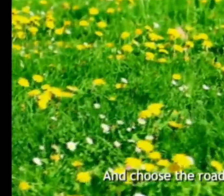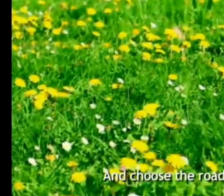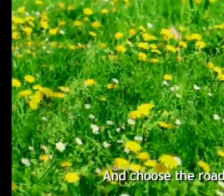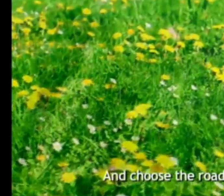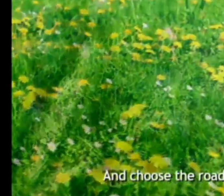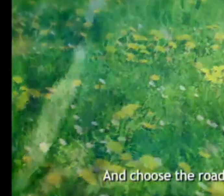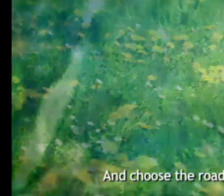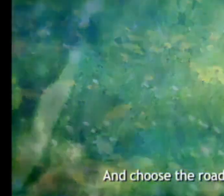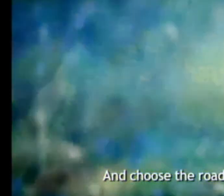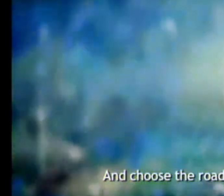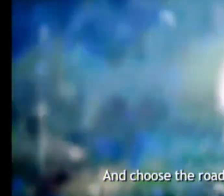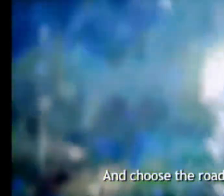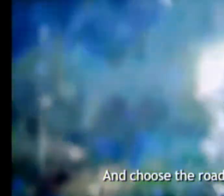आलोकित करने।